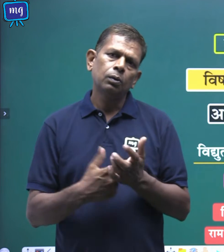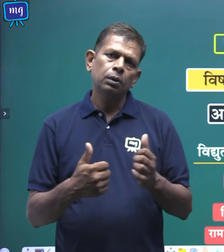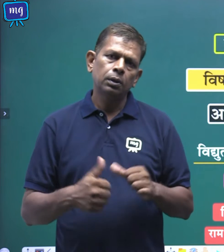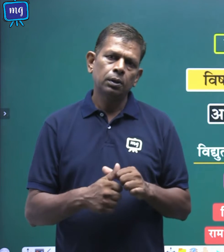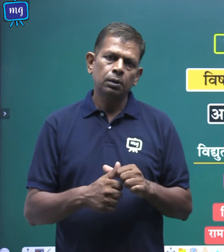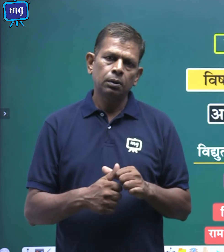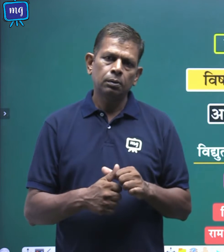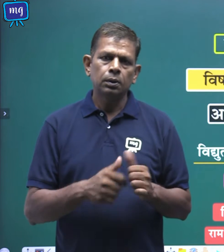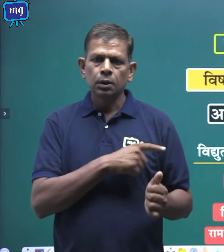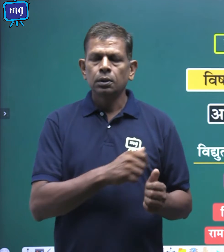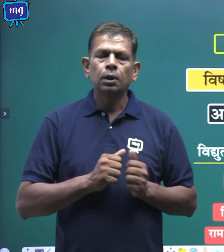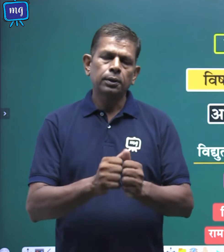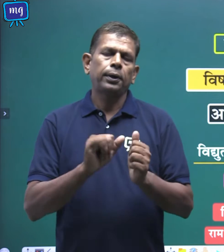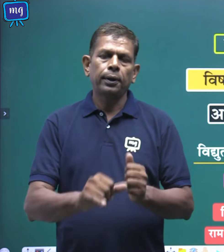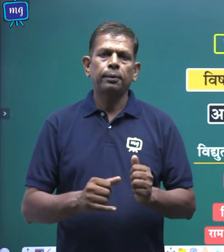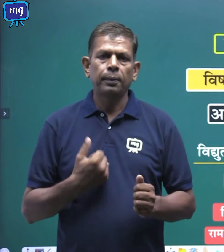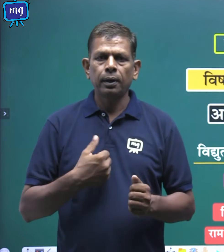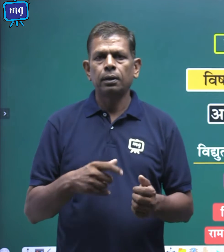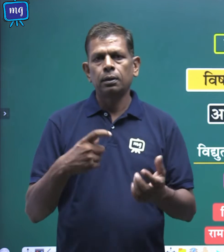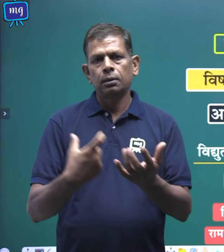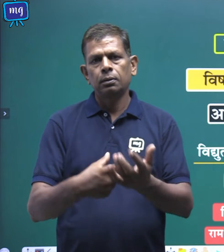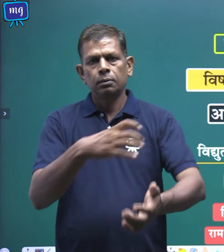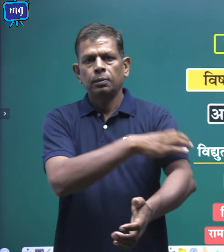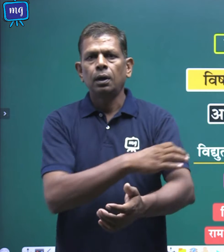हैं रामस्वरूप कुमार।